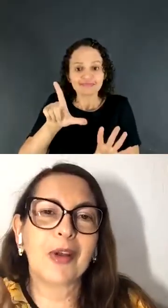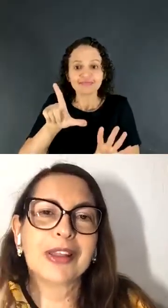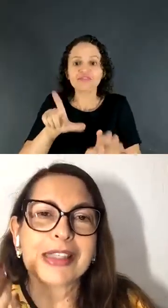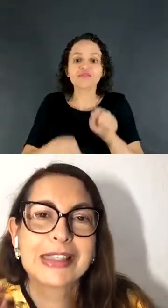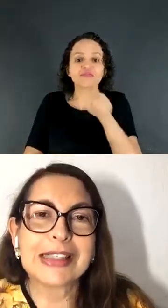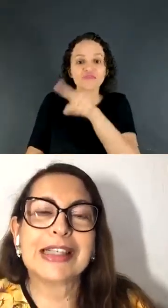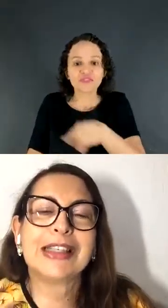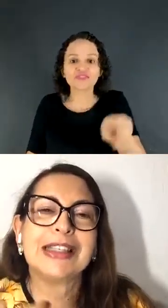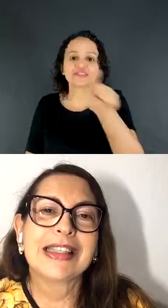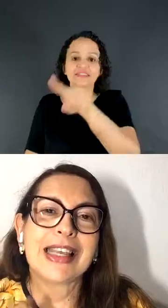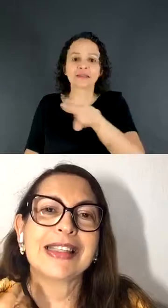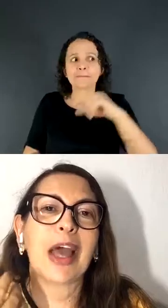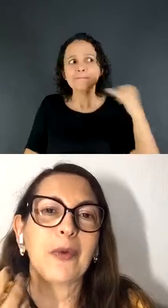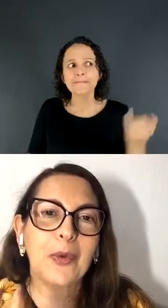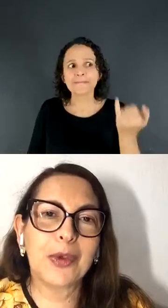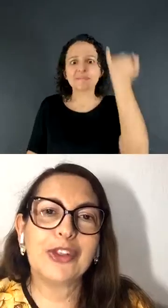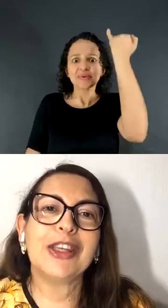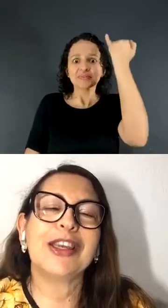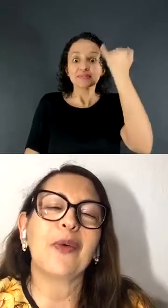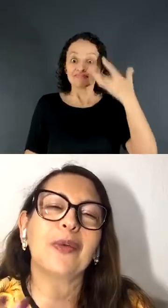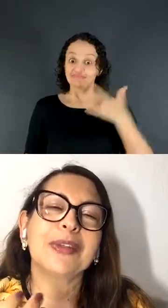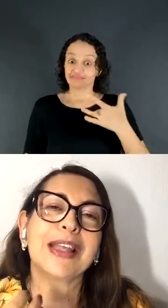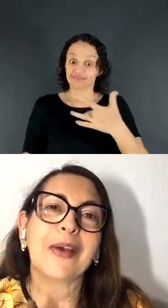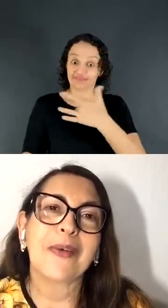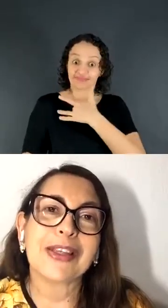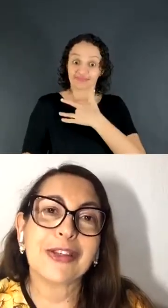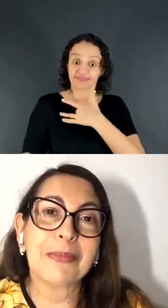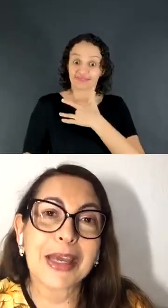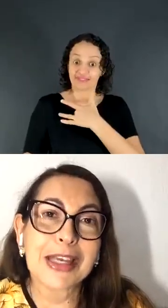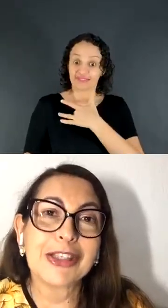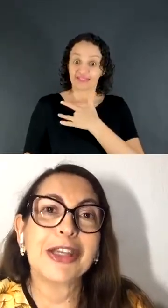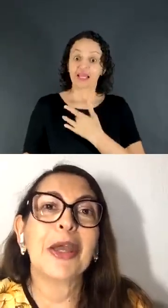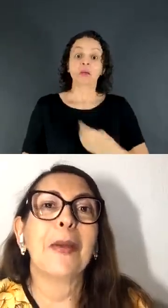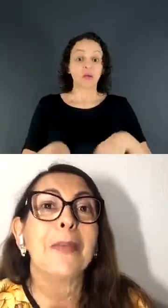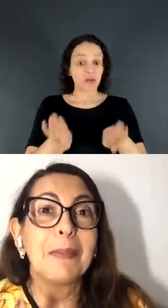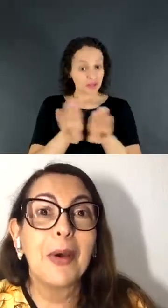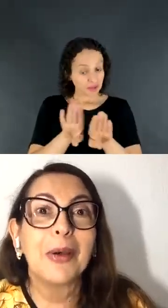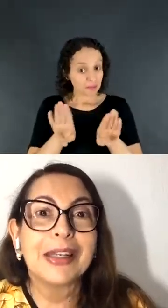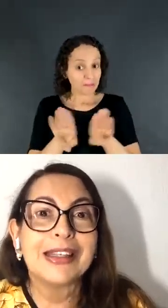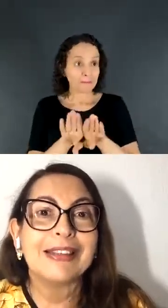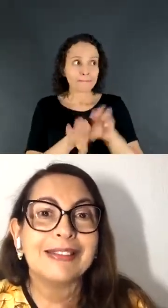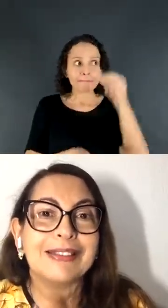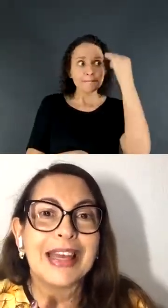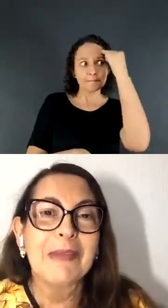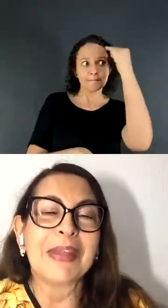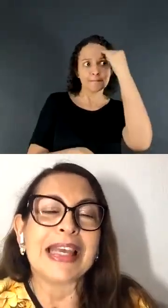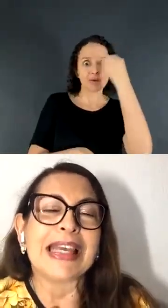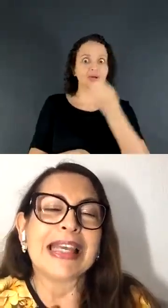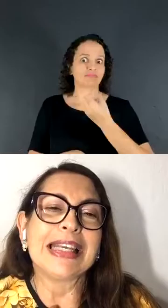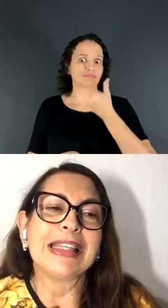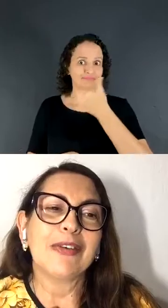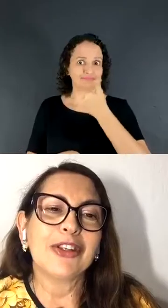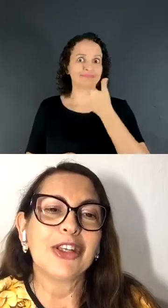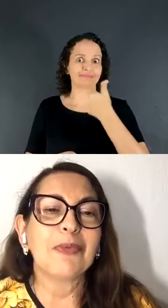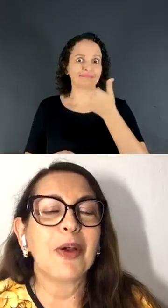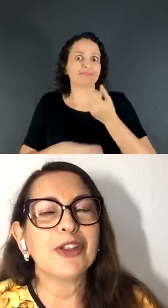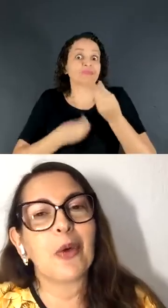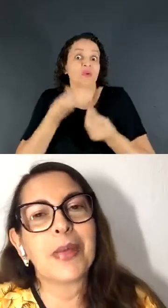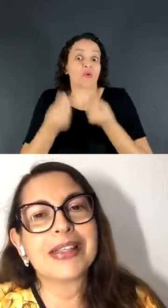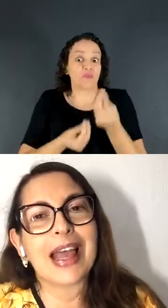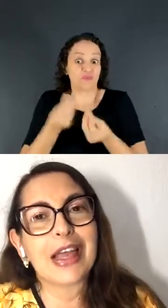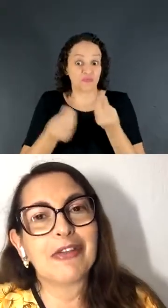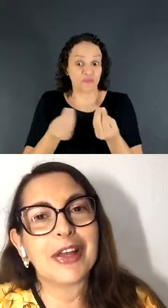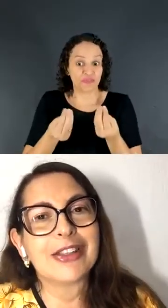a importância de se ter saúde e, consequentemente, memória, né? Então, a gente